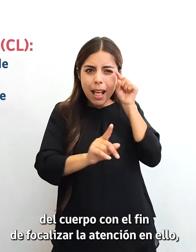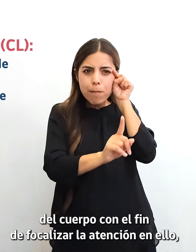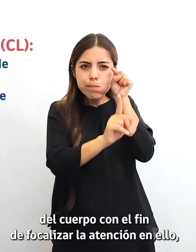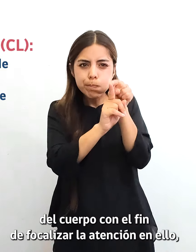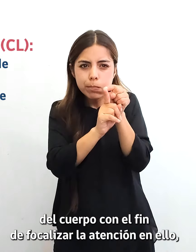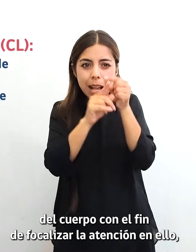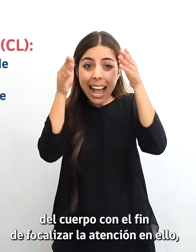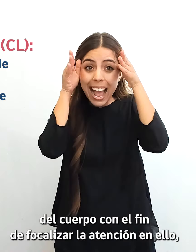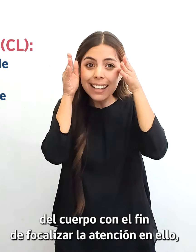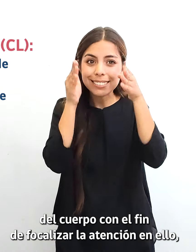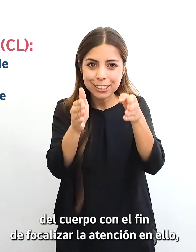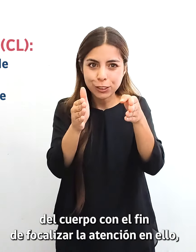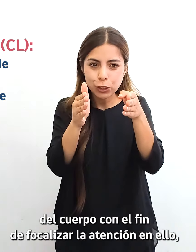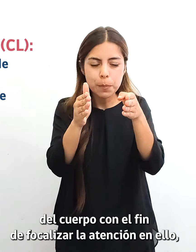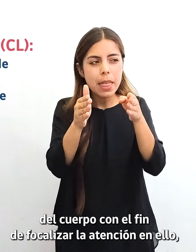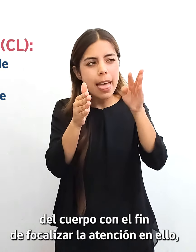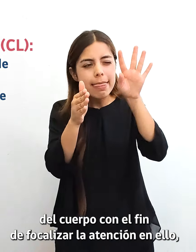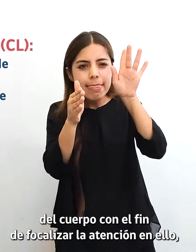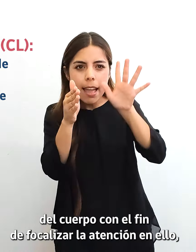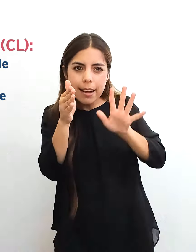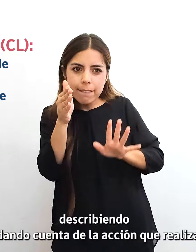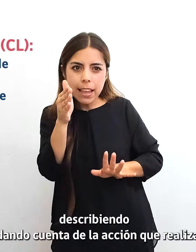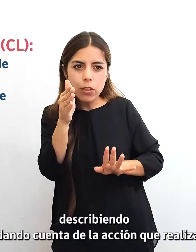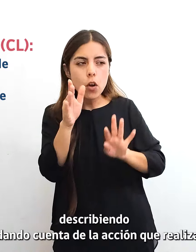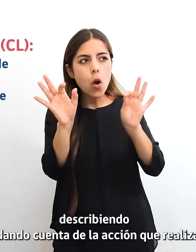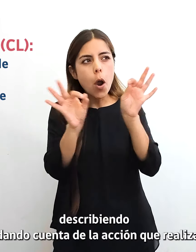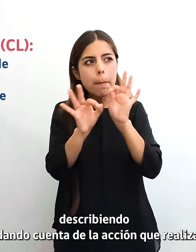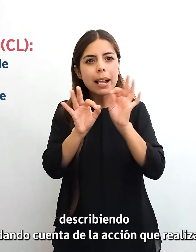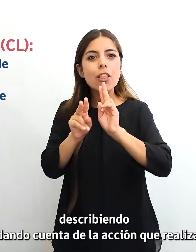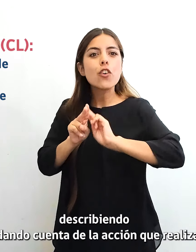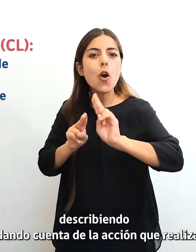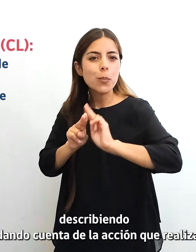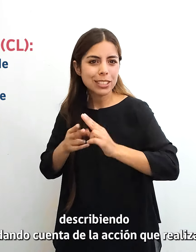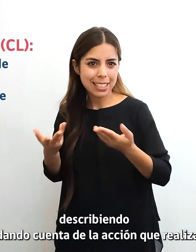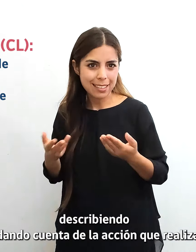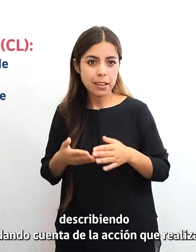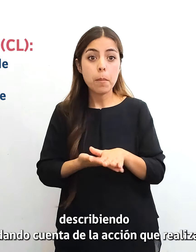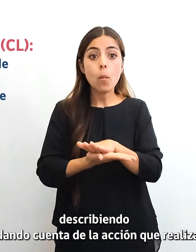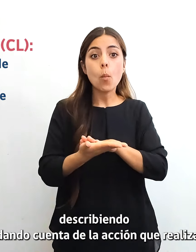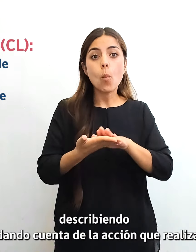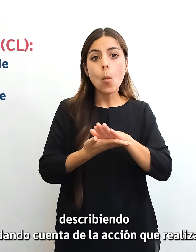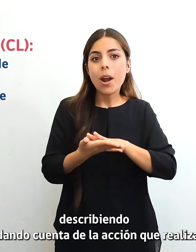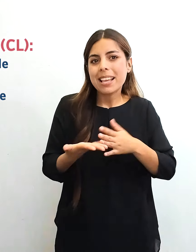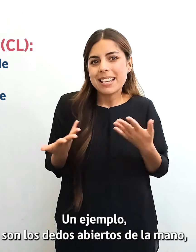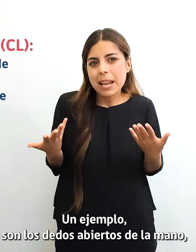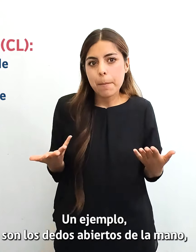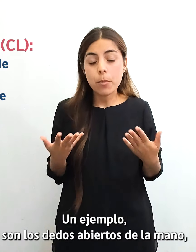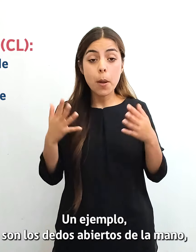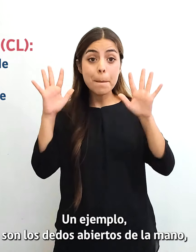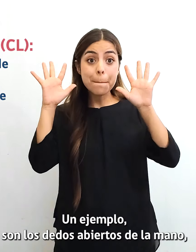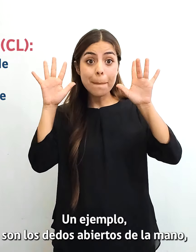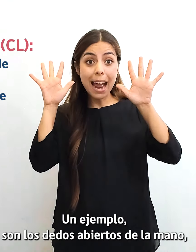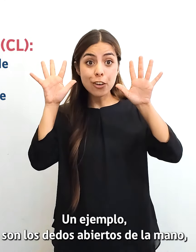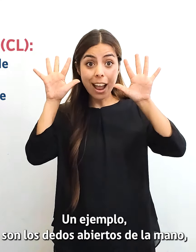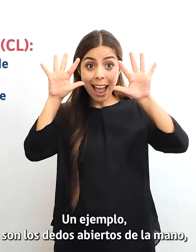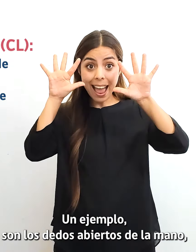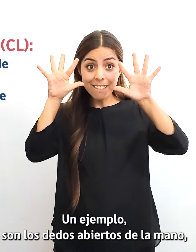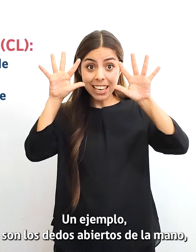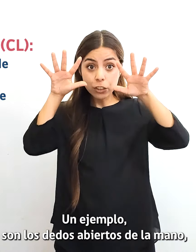con el fin de focalizar la atención en ello, describiendo o dando cuenta de la acción que realiza. Un ejemplo son los dedos abiertos